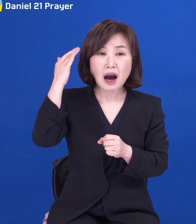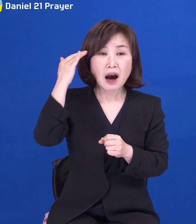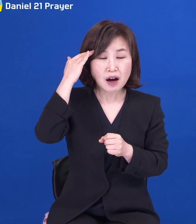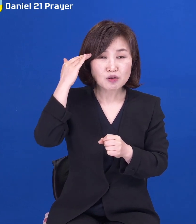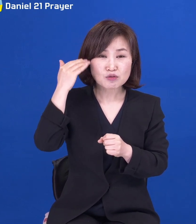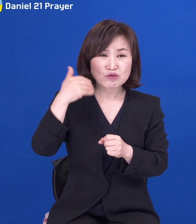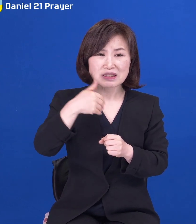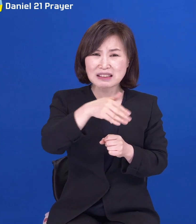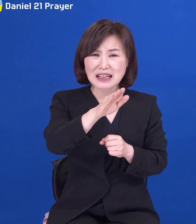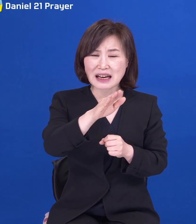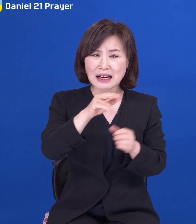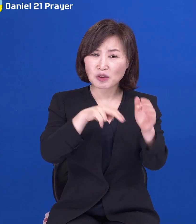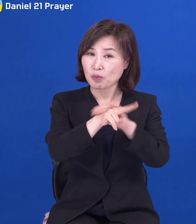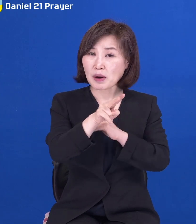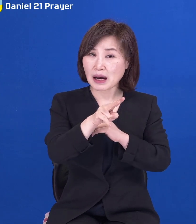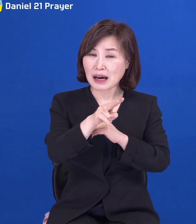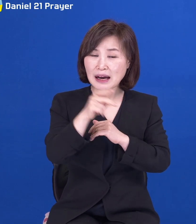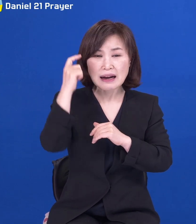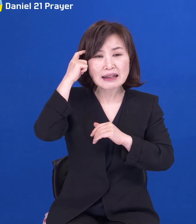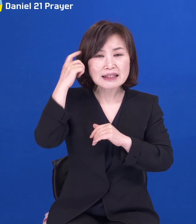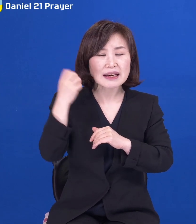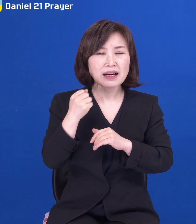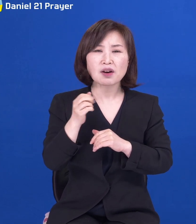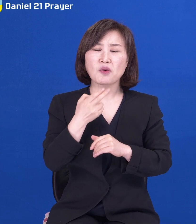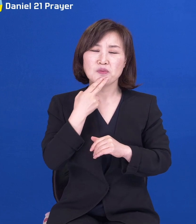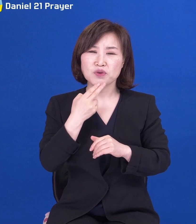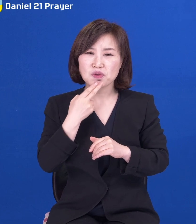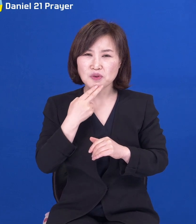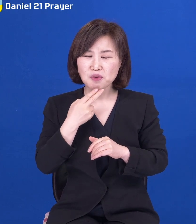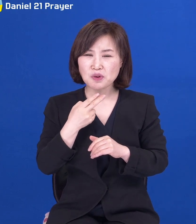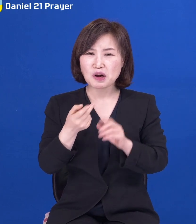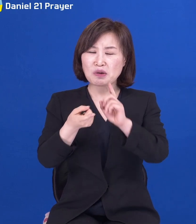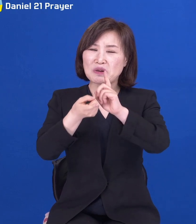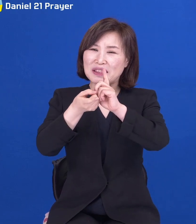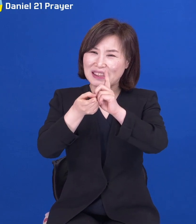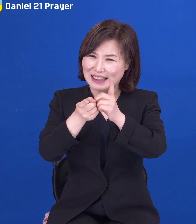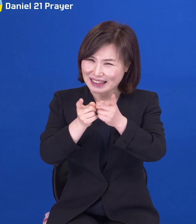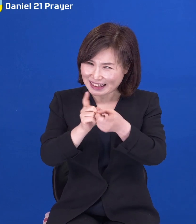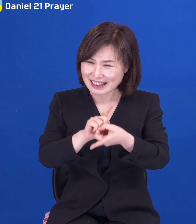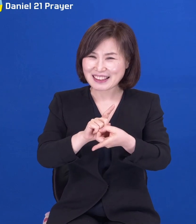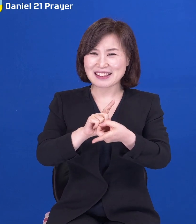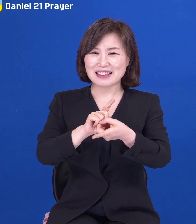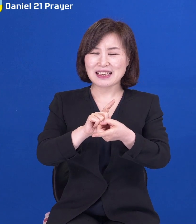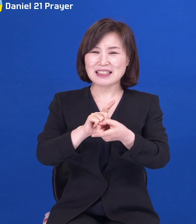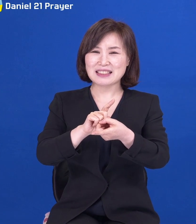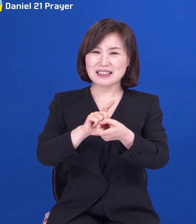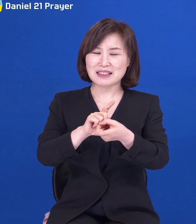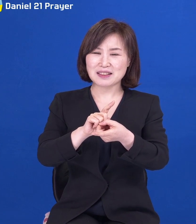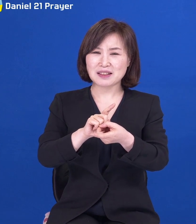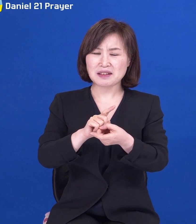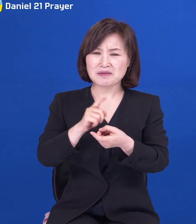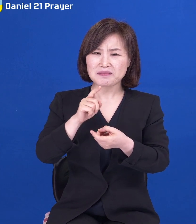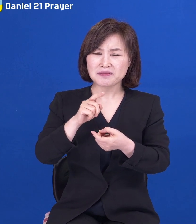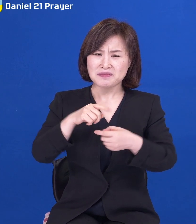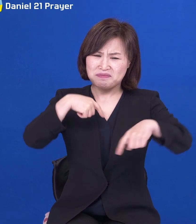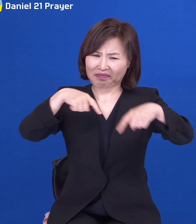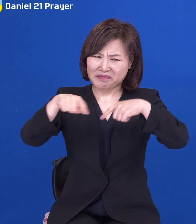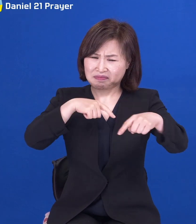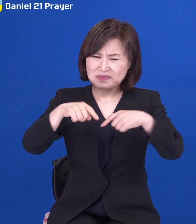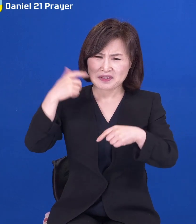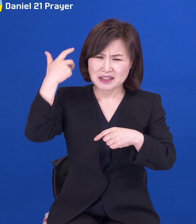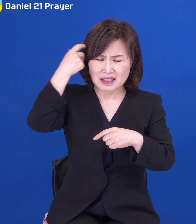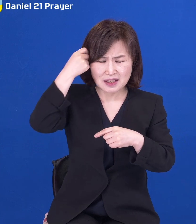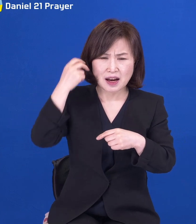써요. 남조선에 가게끔 이렇게 그 정도로 이게 북한에서 정치 사상이라고 하는데요. 정치 사상이 변절될 친구가 아니다라고